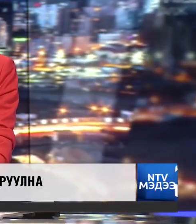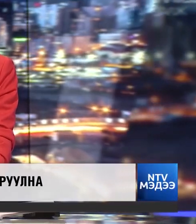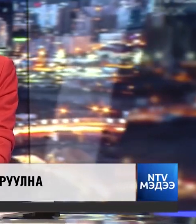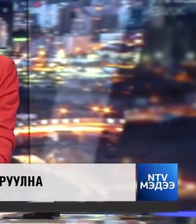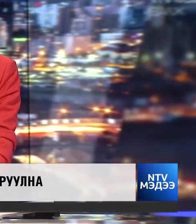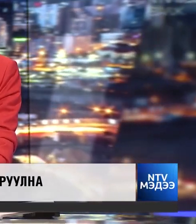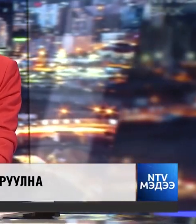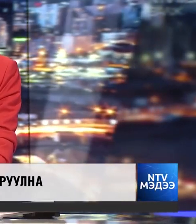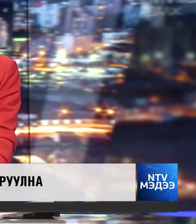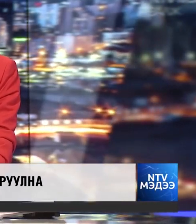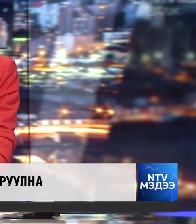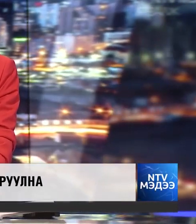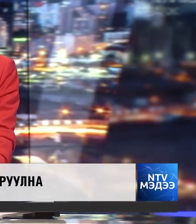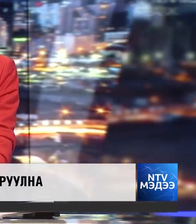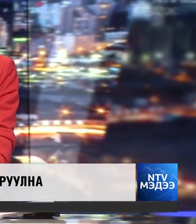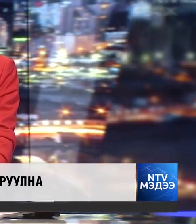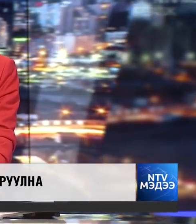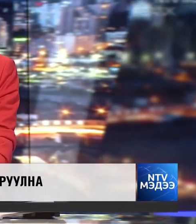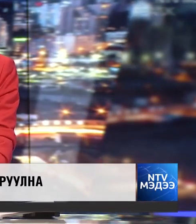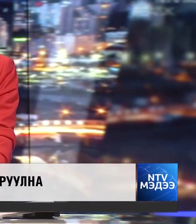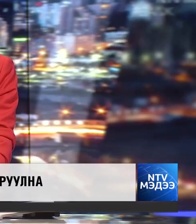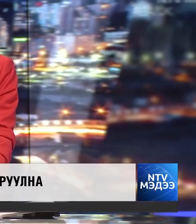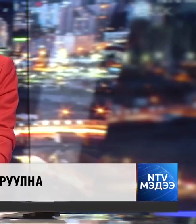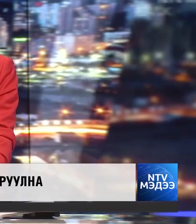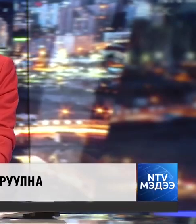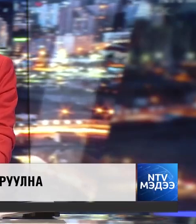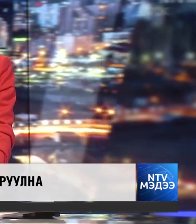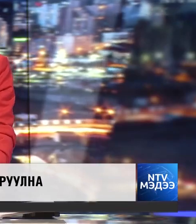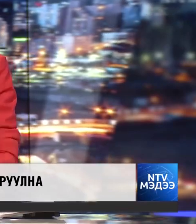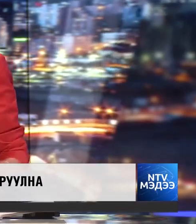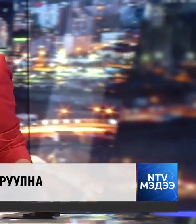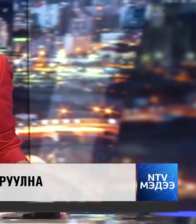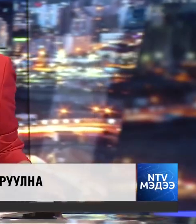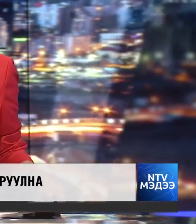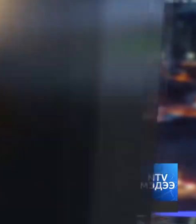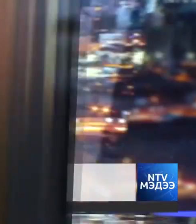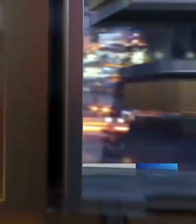үлддэг 34 мянган хүүхдийг 12 дугаар сар гэхэд бүгдийг нь хамруулах боломж бүрдсэн гэж мэдгэлээ.